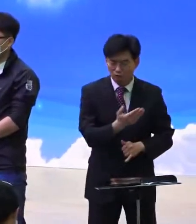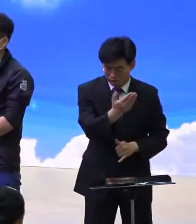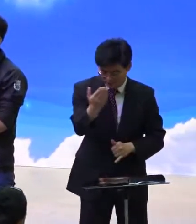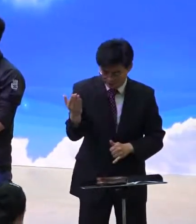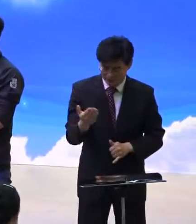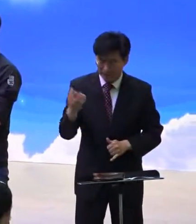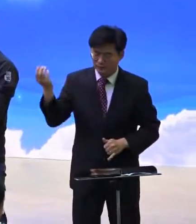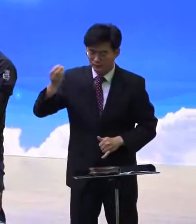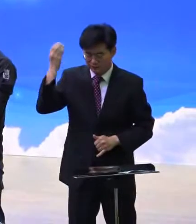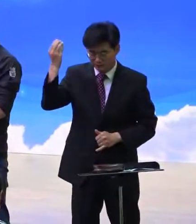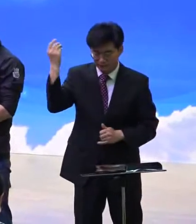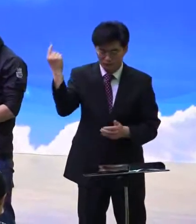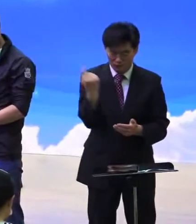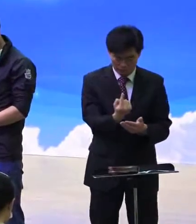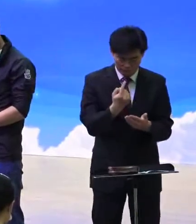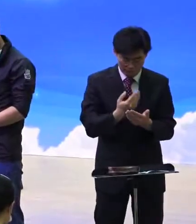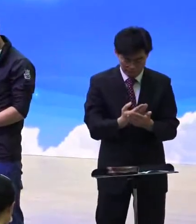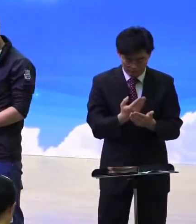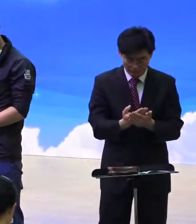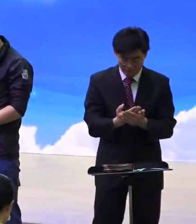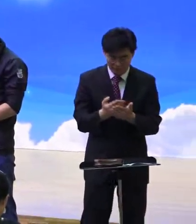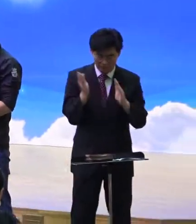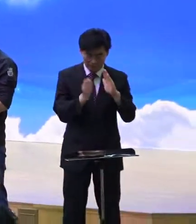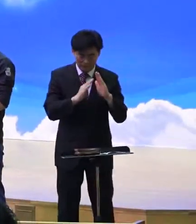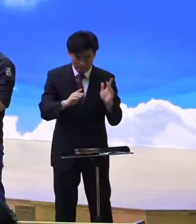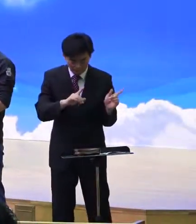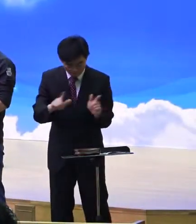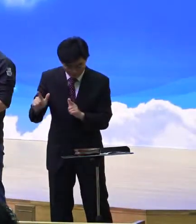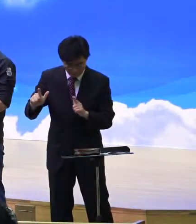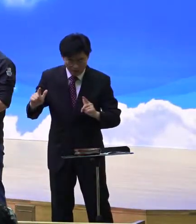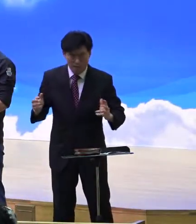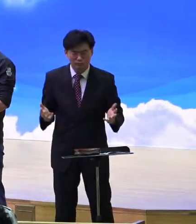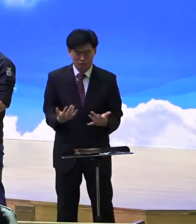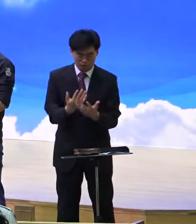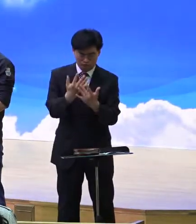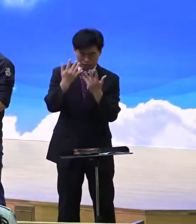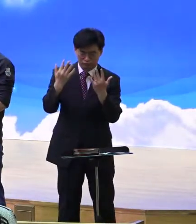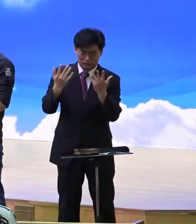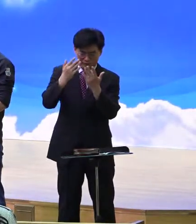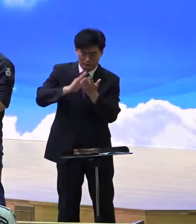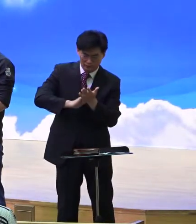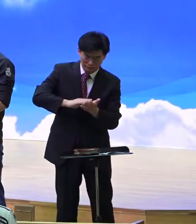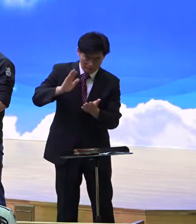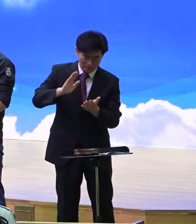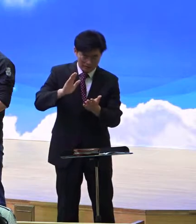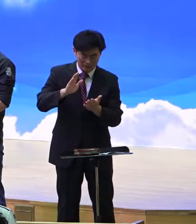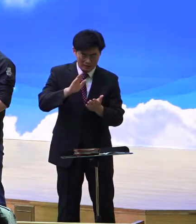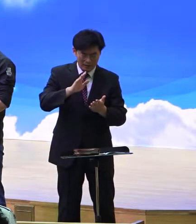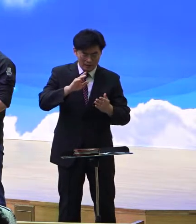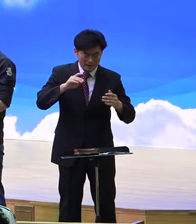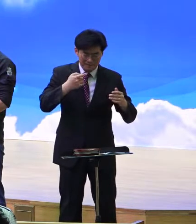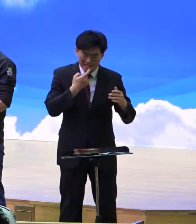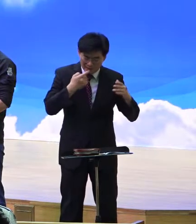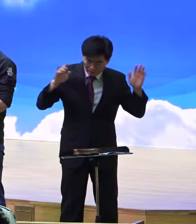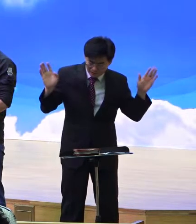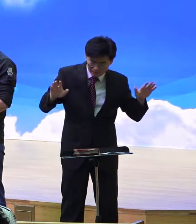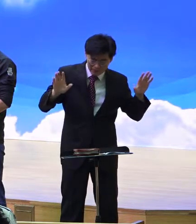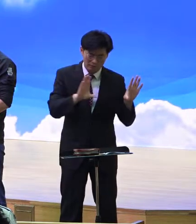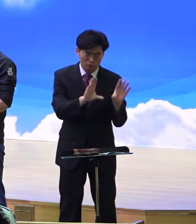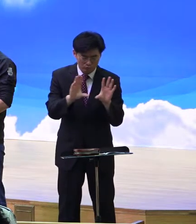주시옵소서. 사모하는 모든 성도들에게 불과 같이 뜨겁게, 비둘기같이 온유하게,